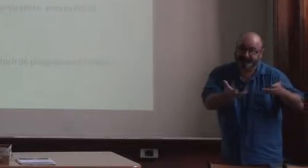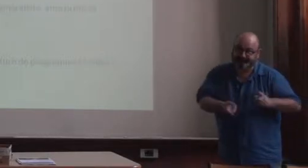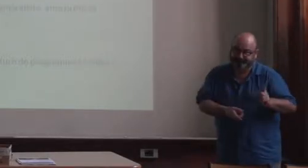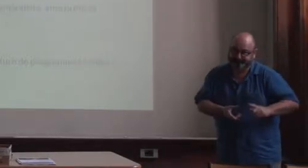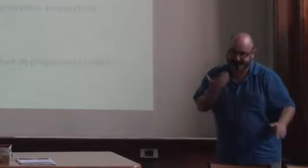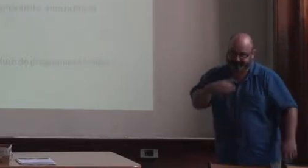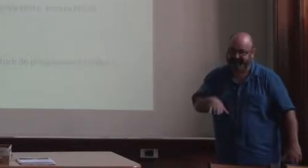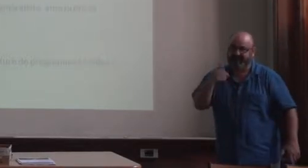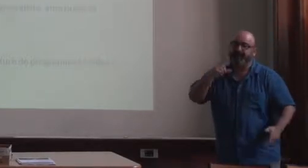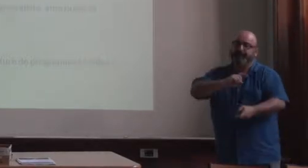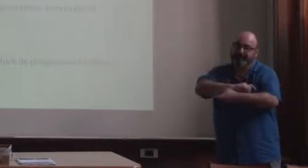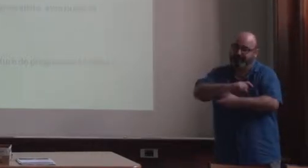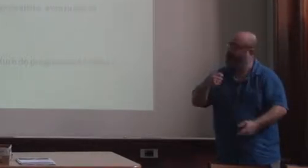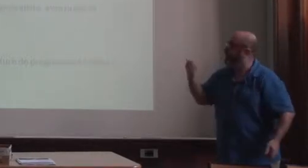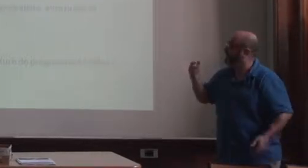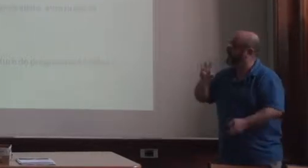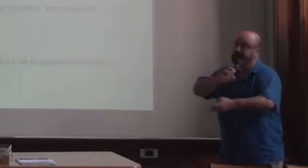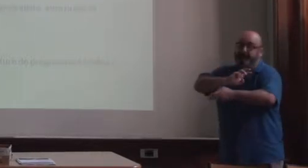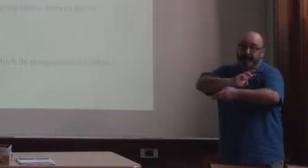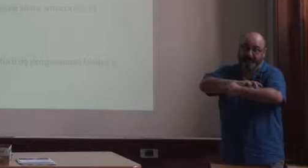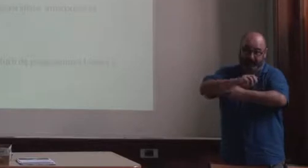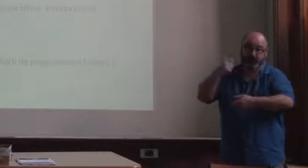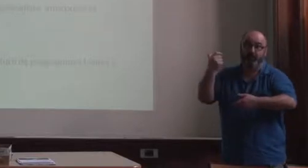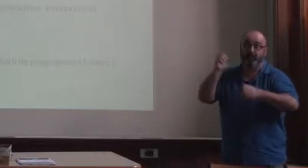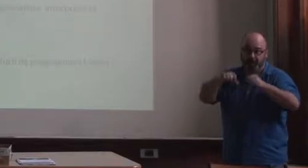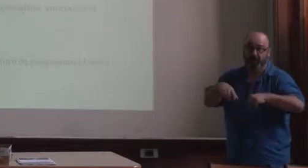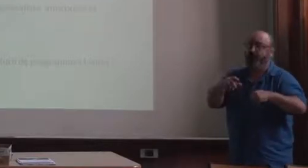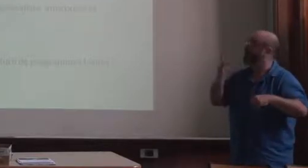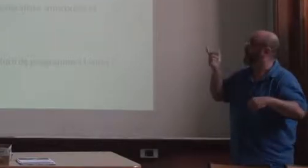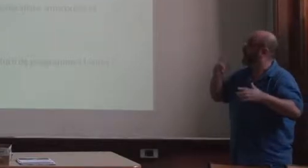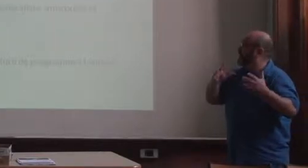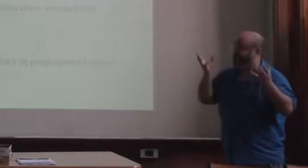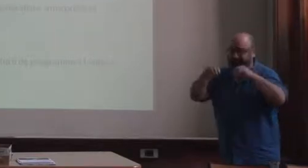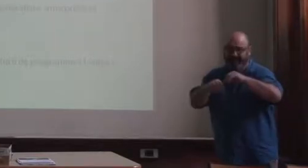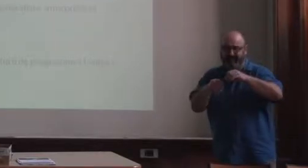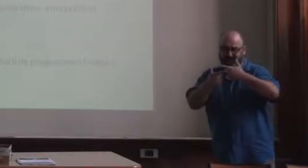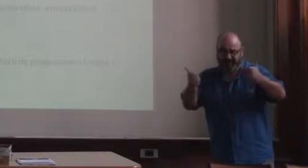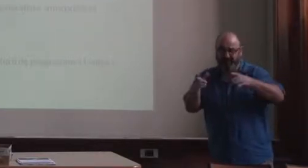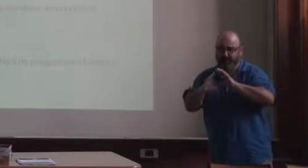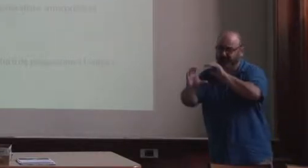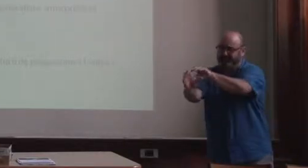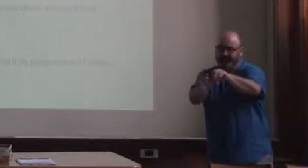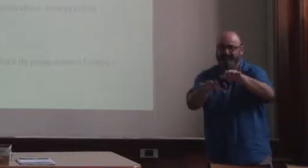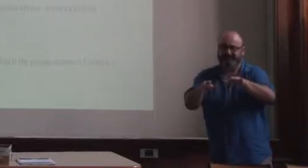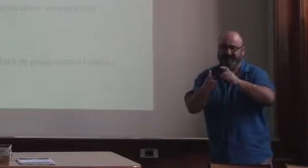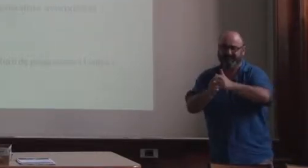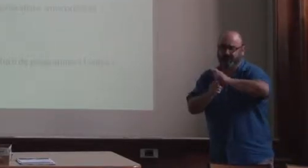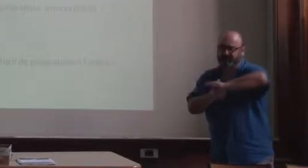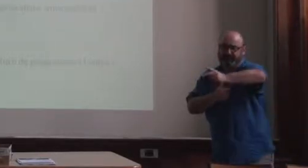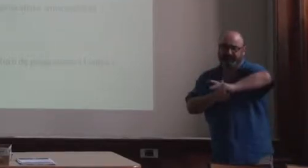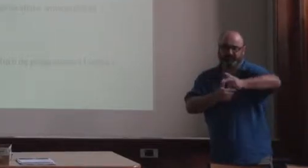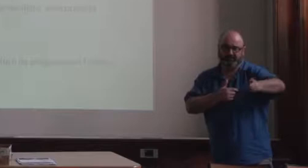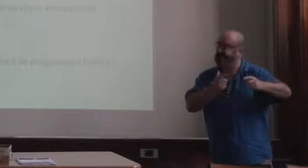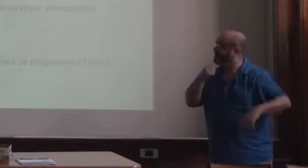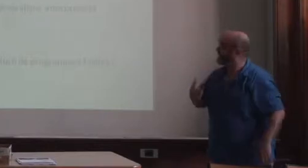Et vous savez tous qu'avec Python vous permet de travailler rapidement et d'intégrer des systèmes différents efficacement. C'est la traduction sur python.org.